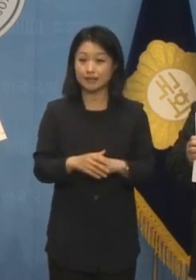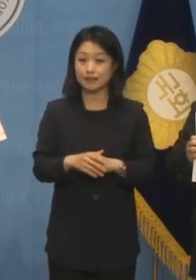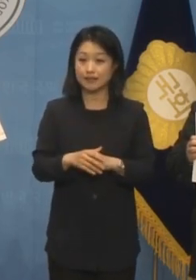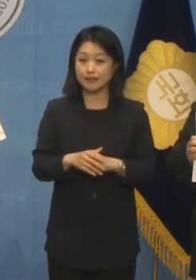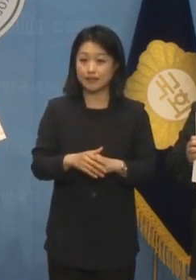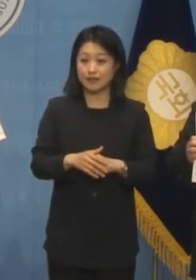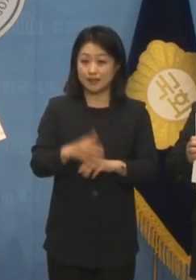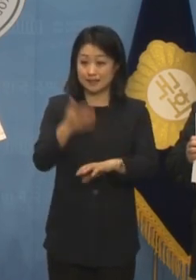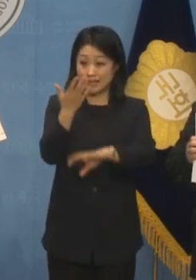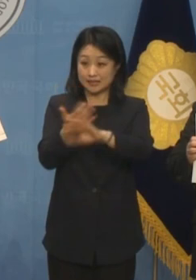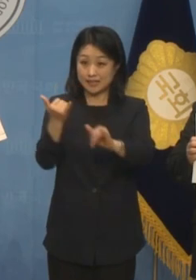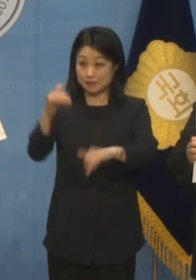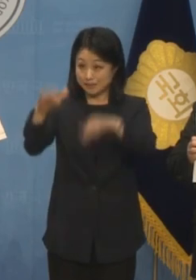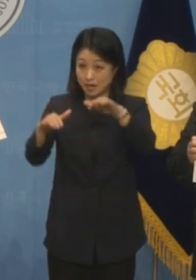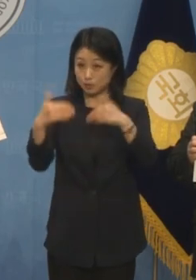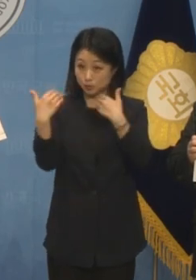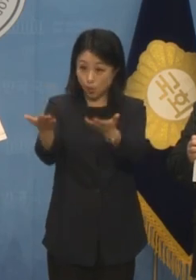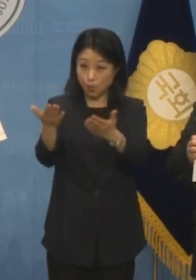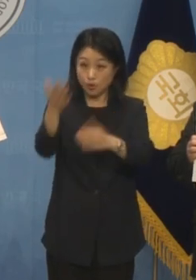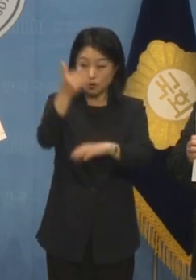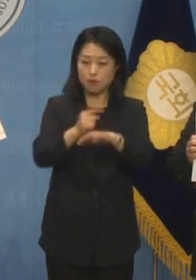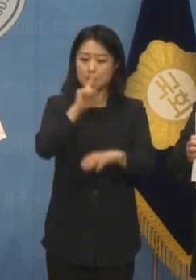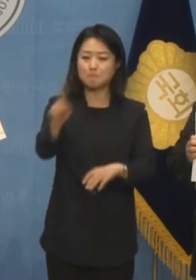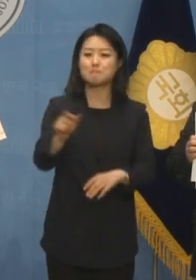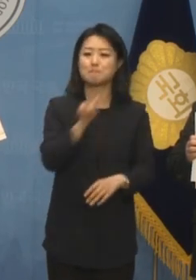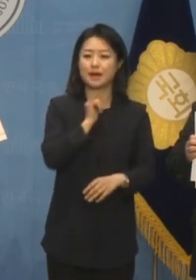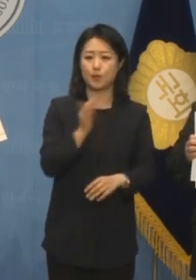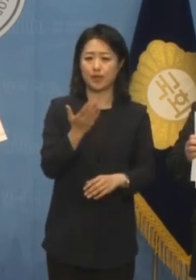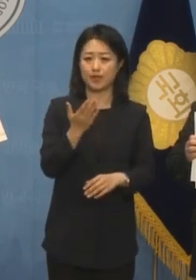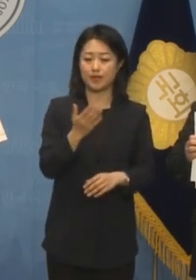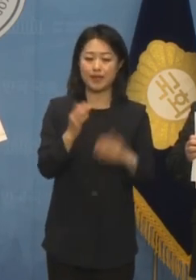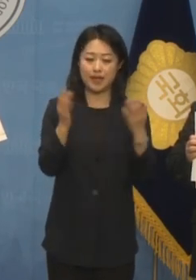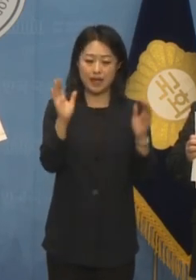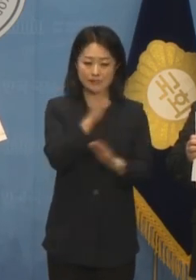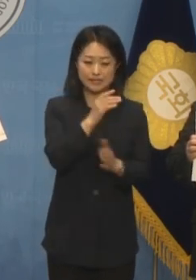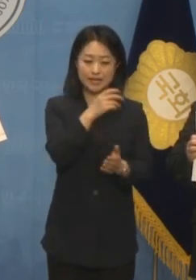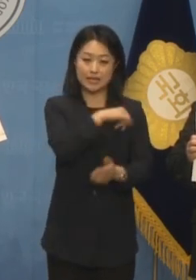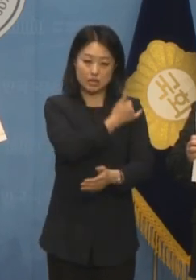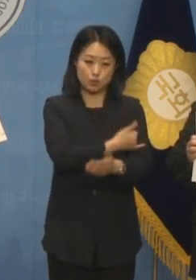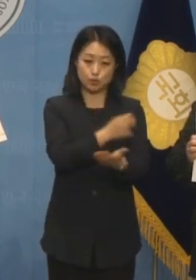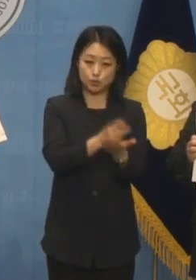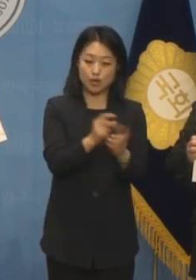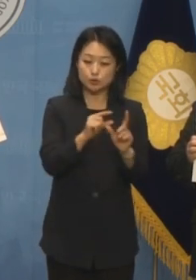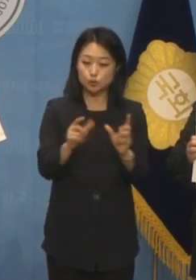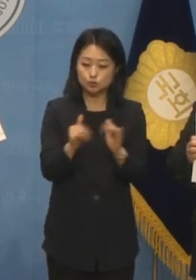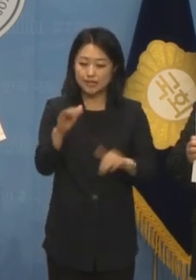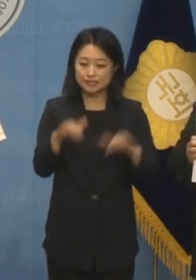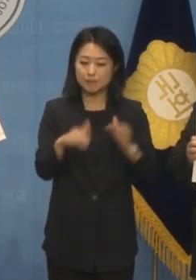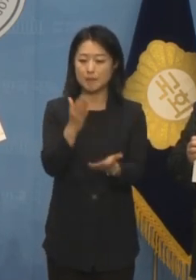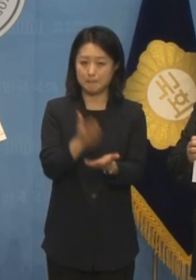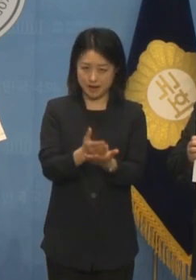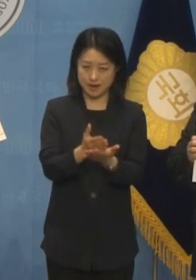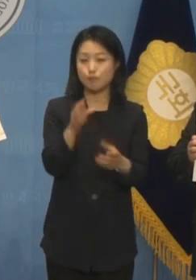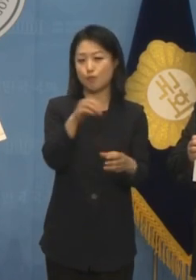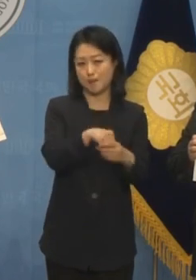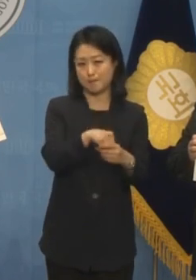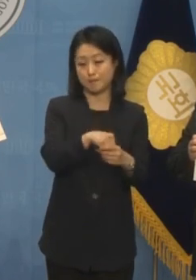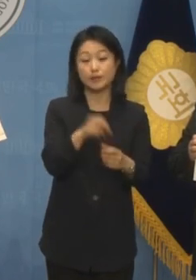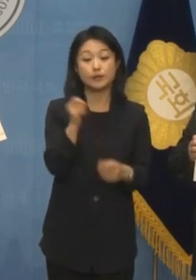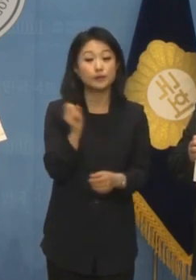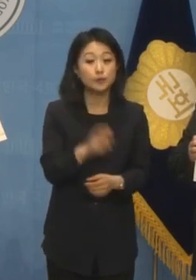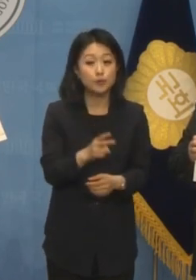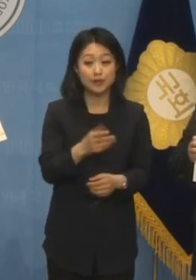본인에게도 부메랑이 되어 돌아옵니다. 그러하여 학생인권 조례에서는 소수자를 차별하지 말라고 명시하는 것입니다.